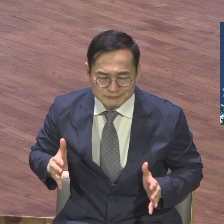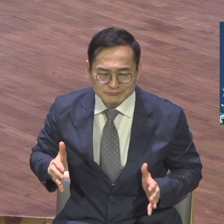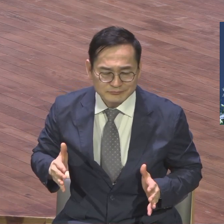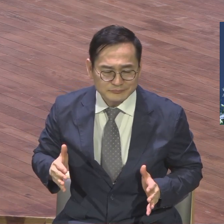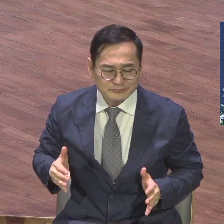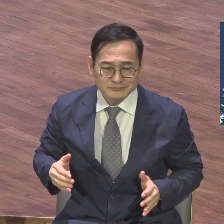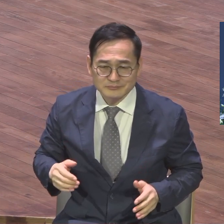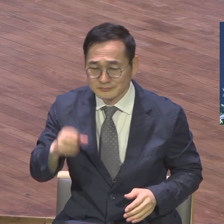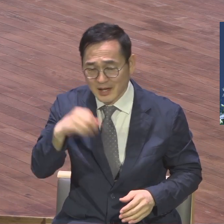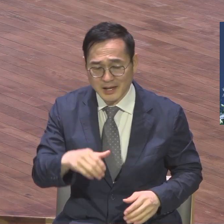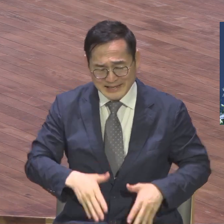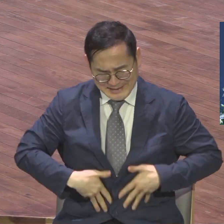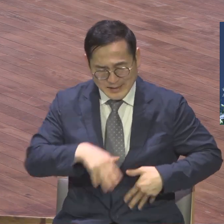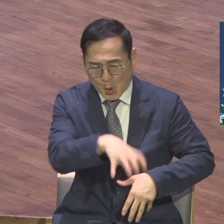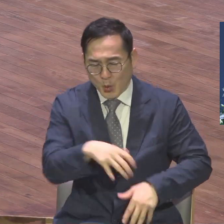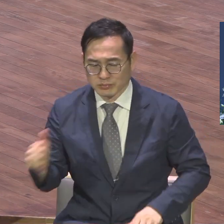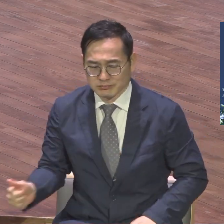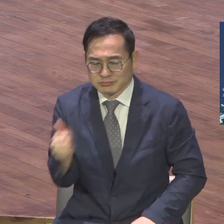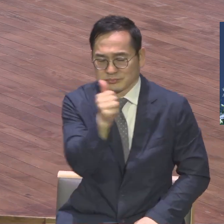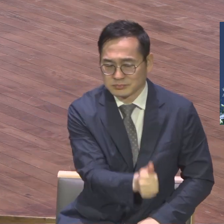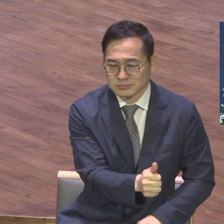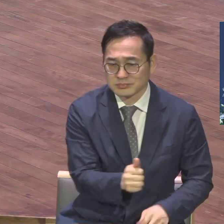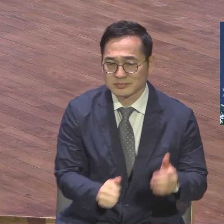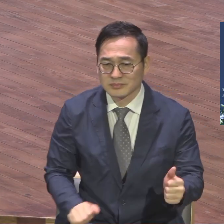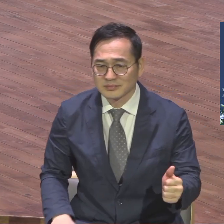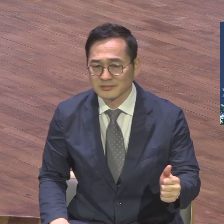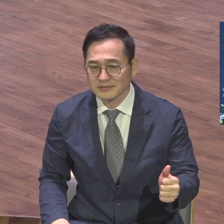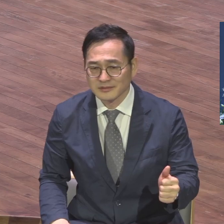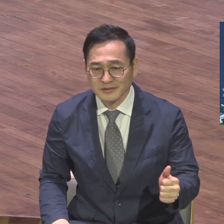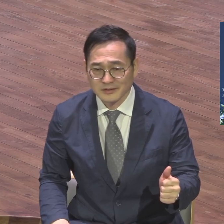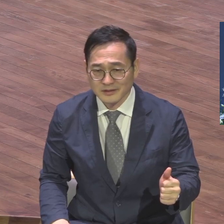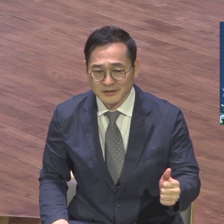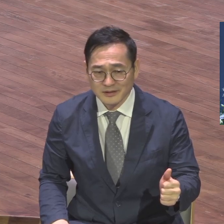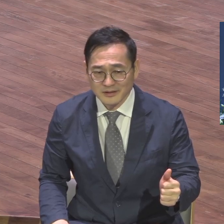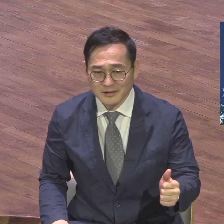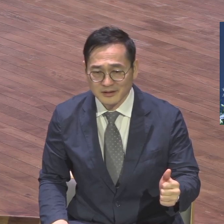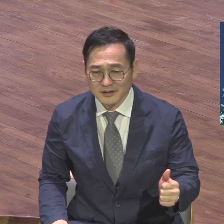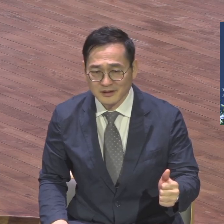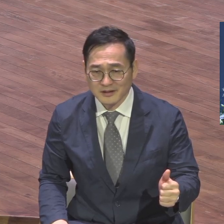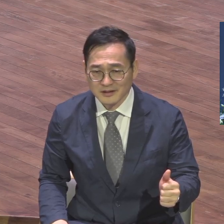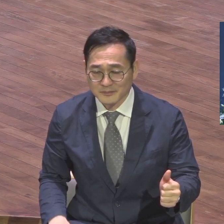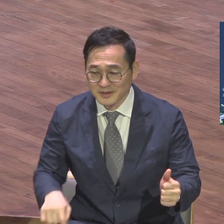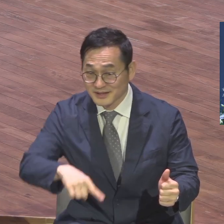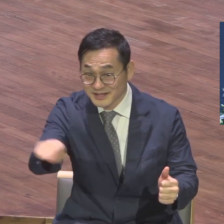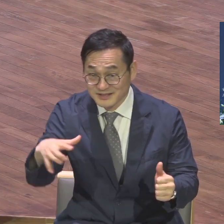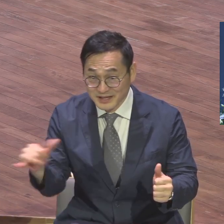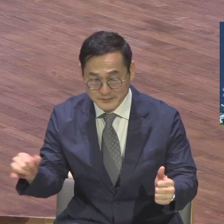선교사님을 모르고 방에 들어가서 윗자리에 모르고 앉았다 그날은